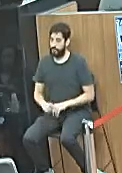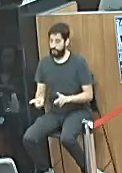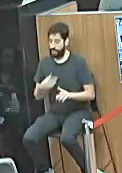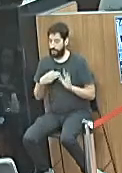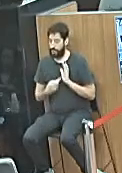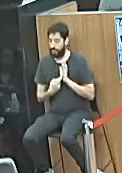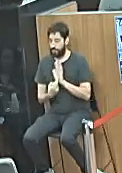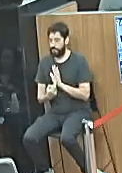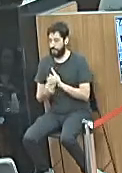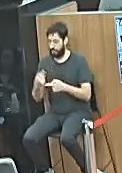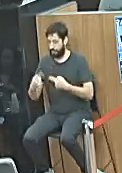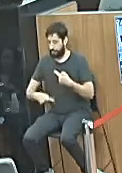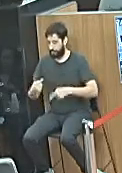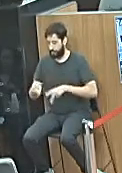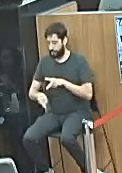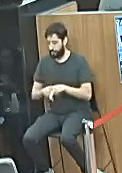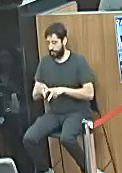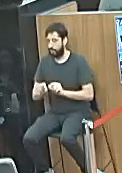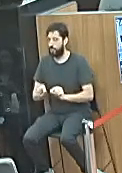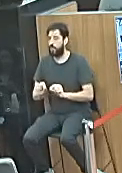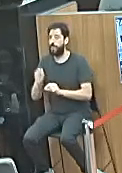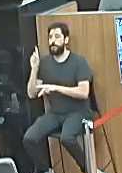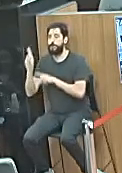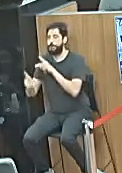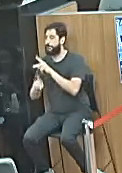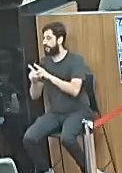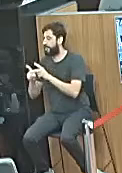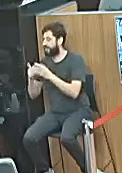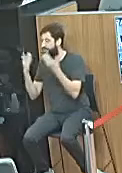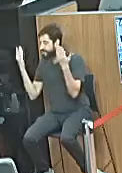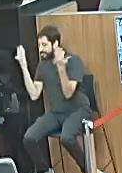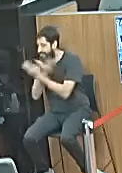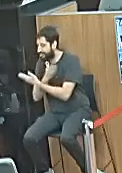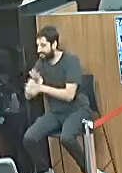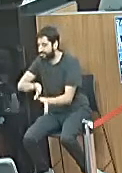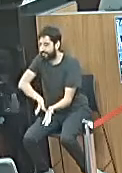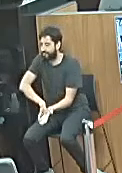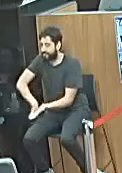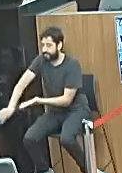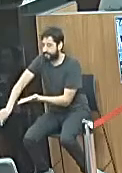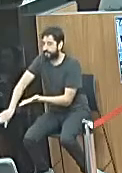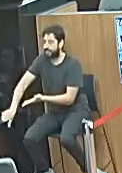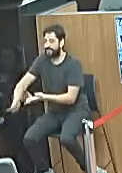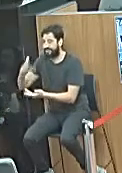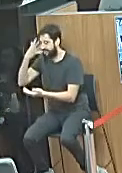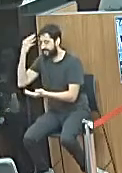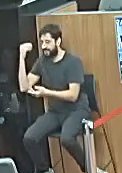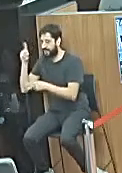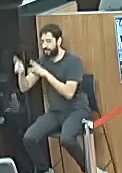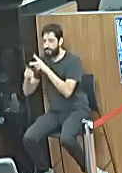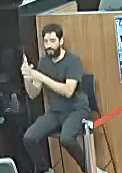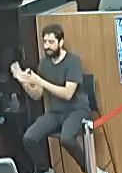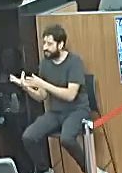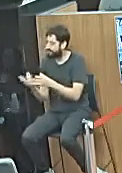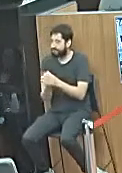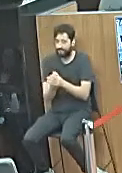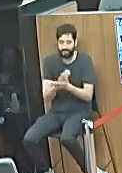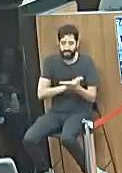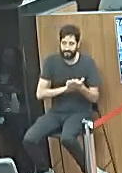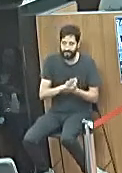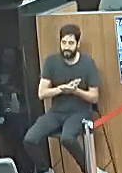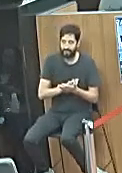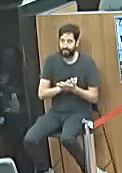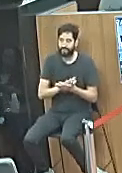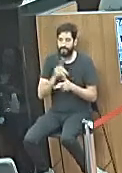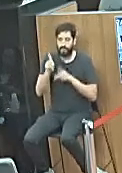represento na política pública um povo invisível um povo esquecido um povo em que não foi incluído nem no censo da população